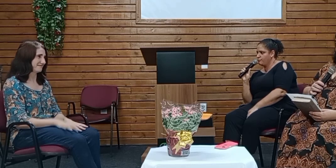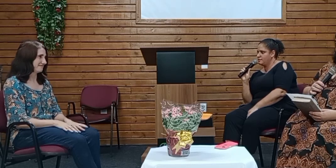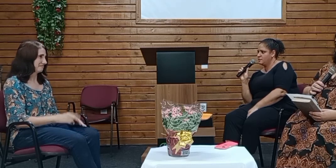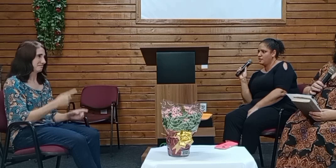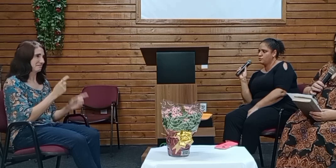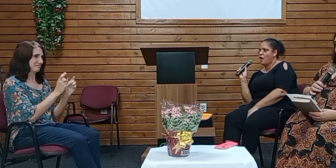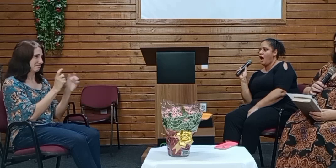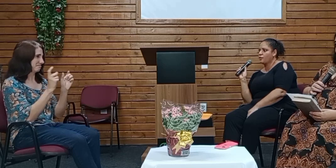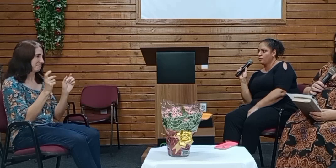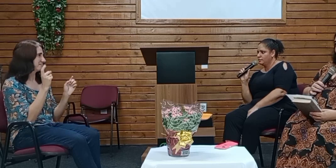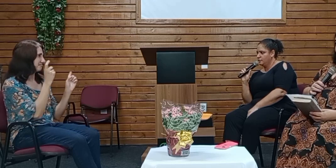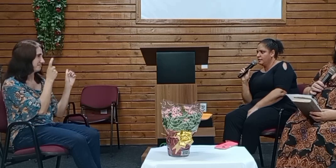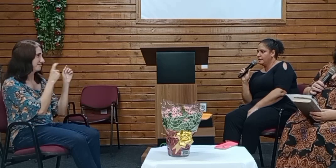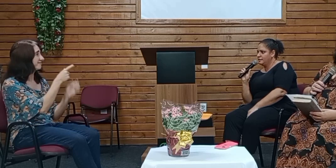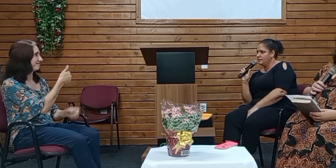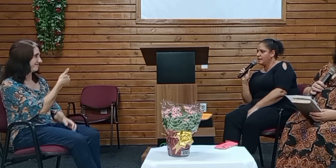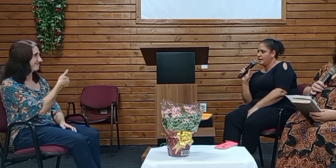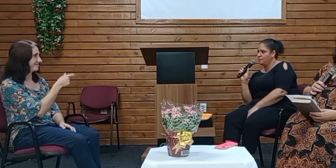pessoa faz esse gesto.